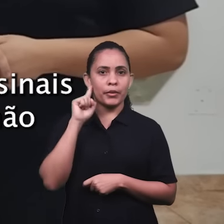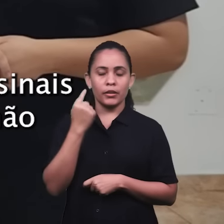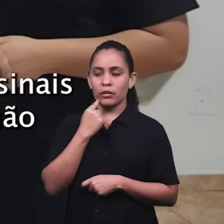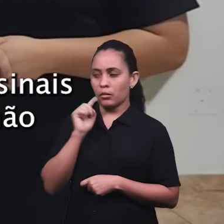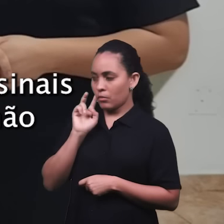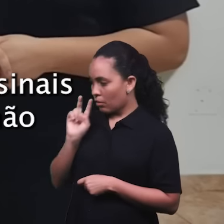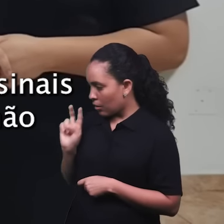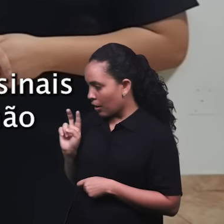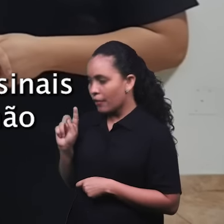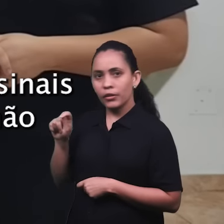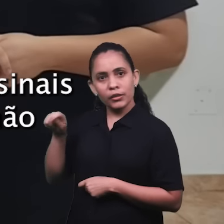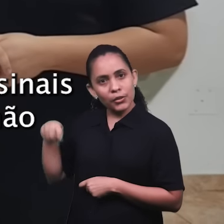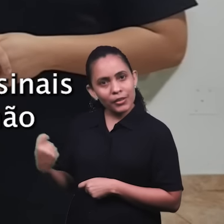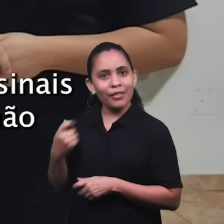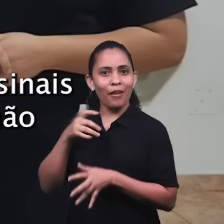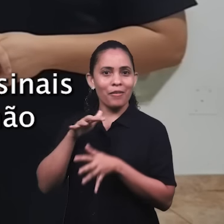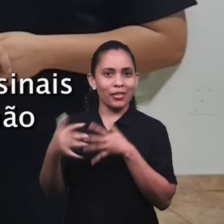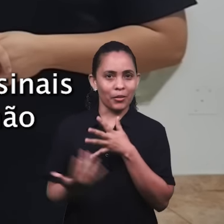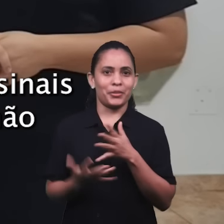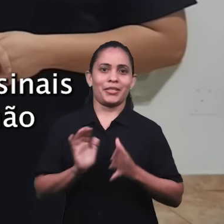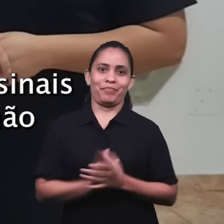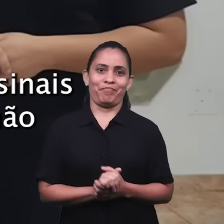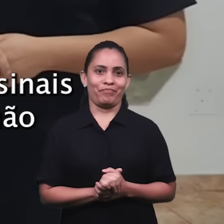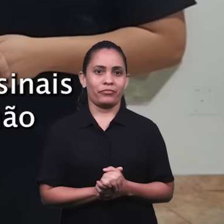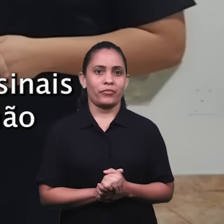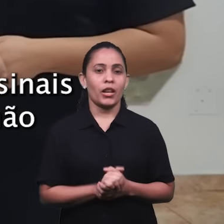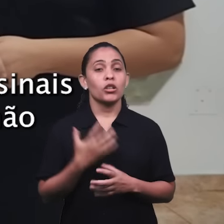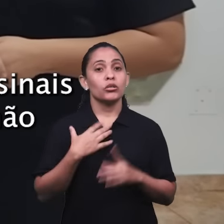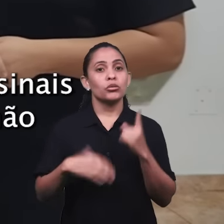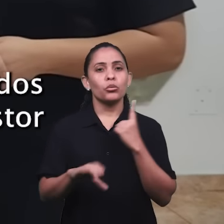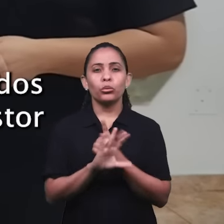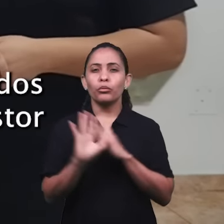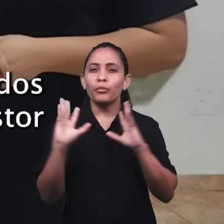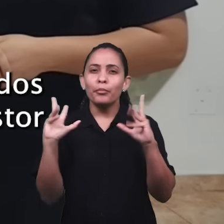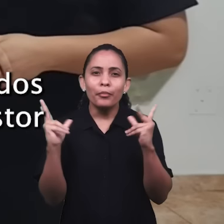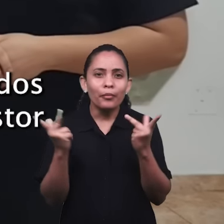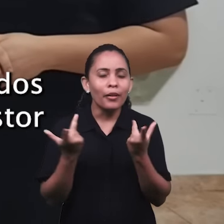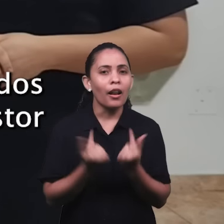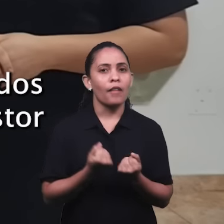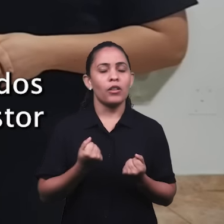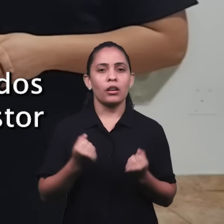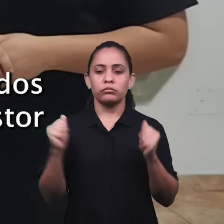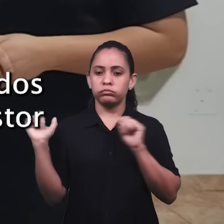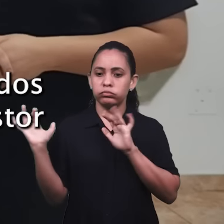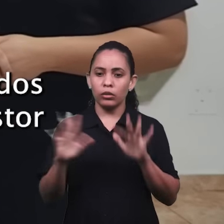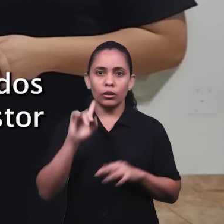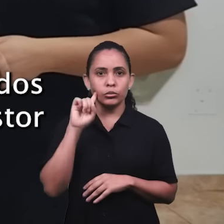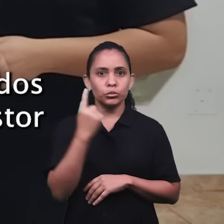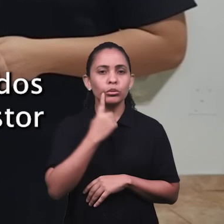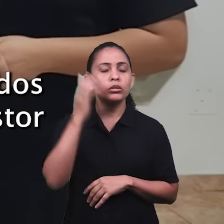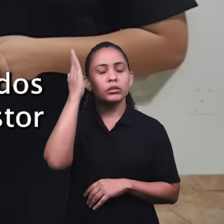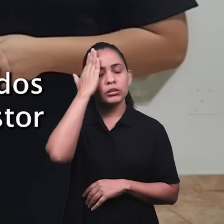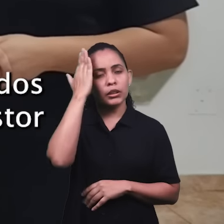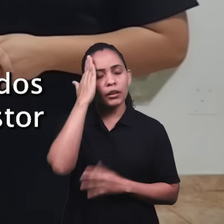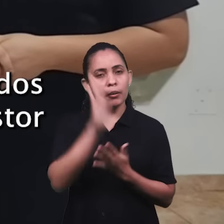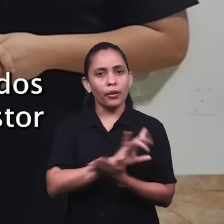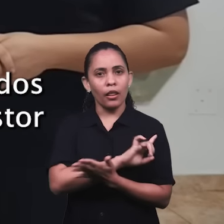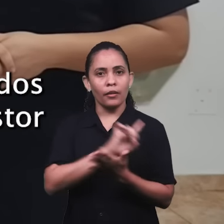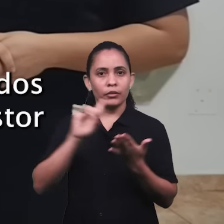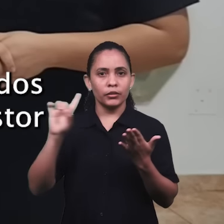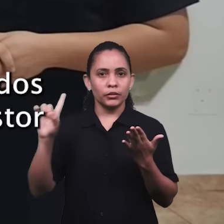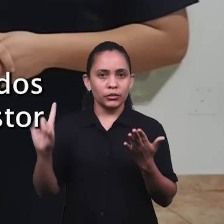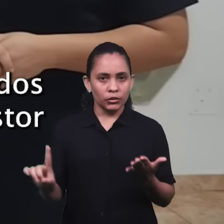las hermanas sordas hacía la seña en el SB. Ese culto fue una maravilla. Vinieron, como